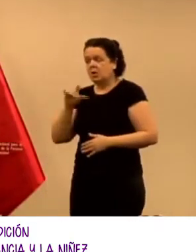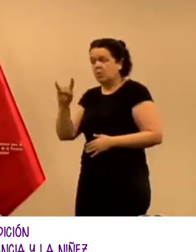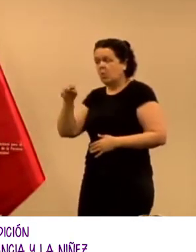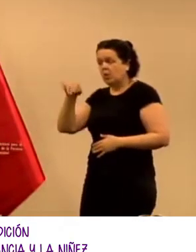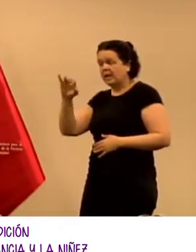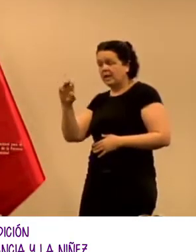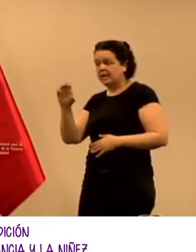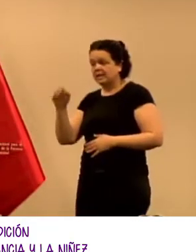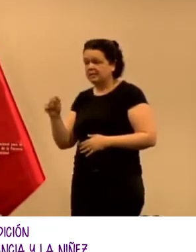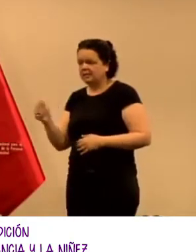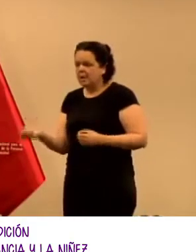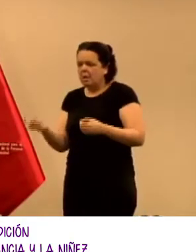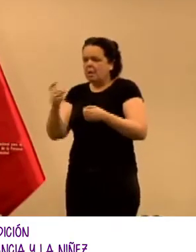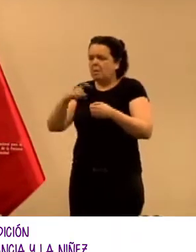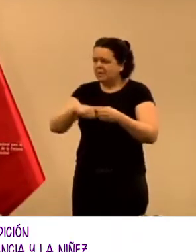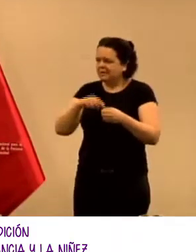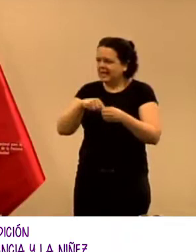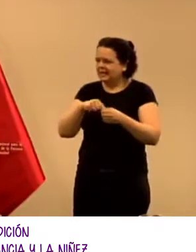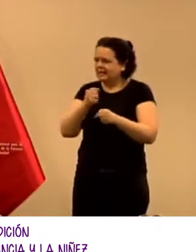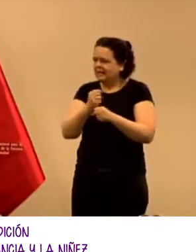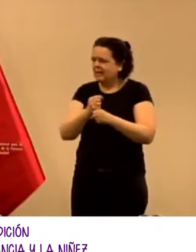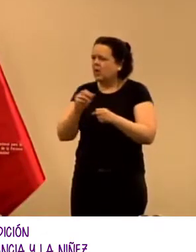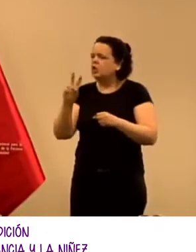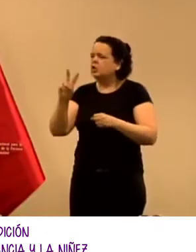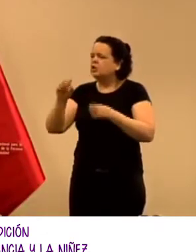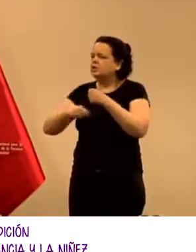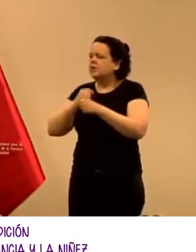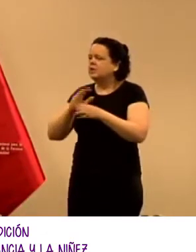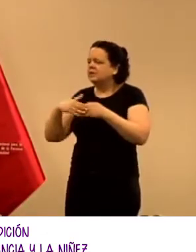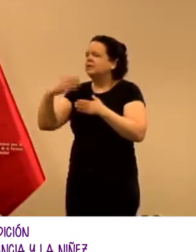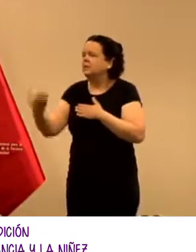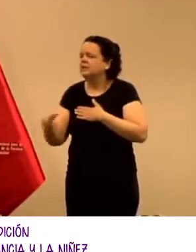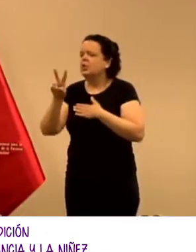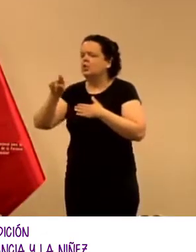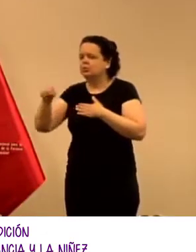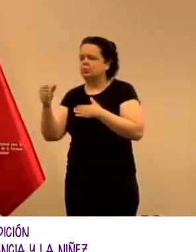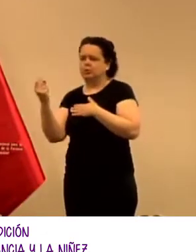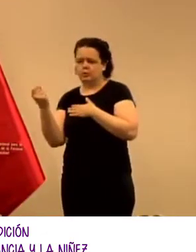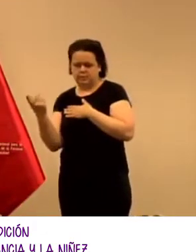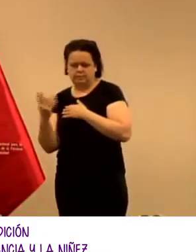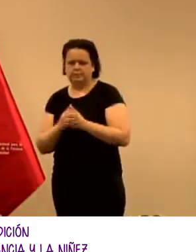nos incorporamos a este esfuerzo 2 años después, en 2011.